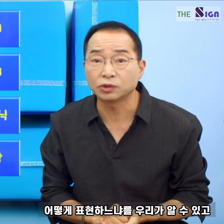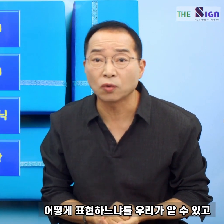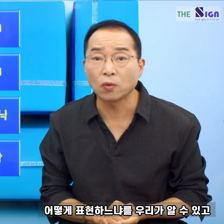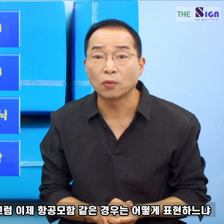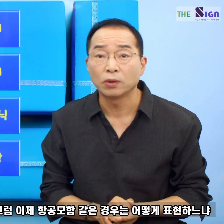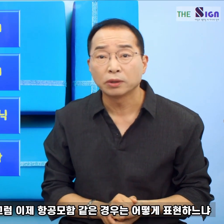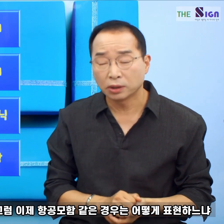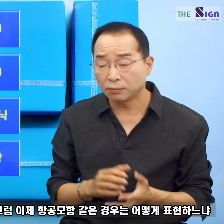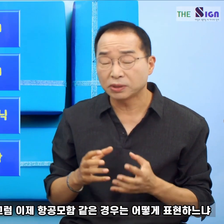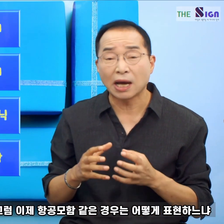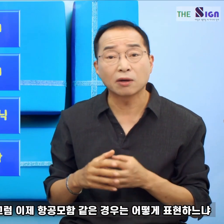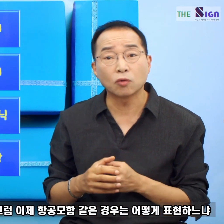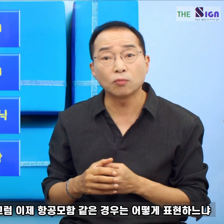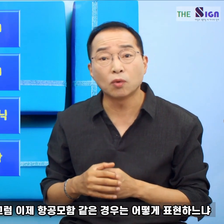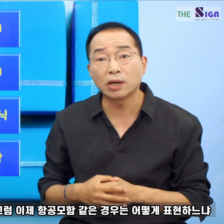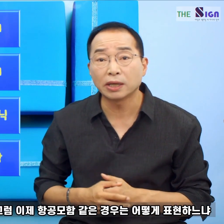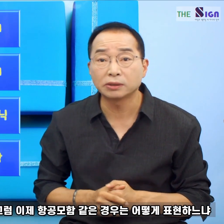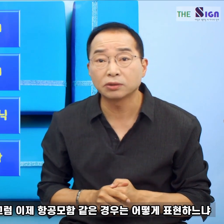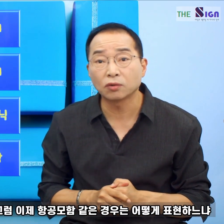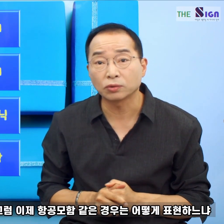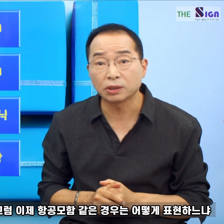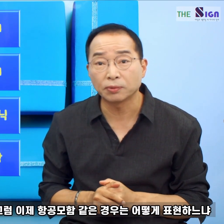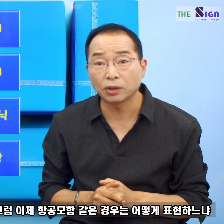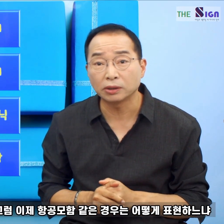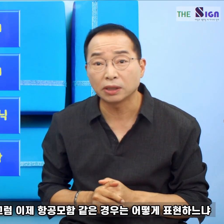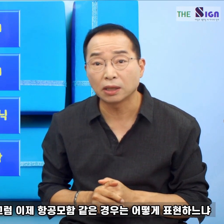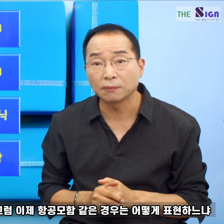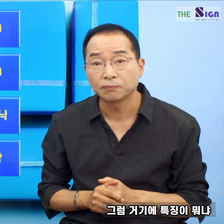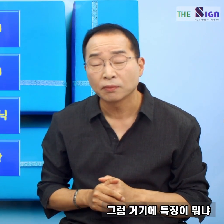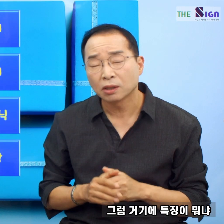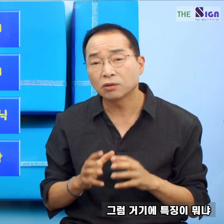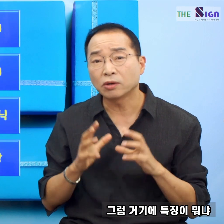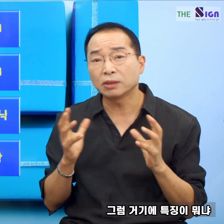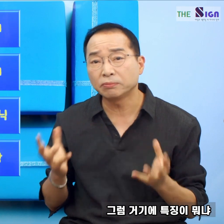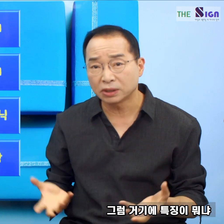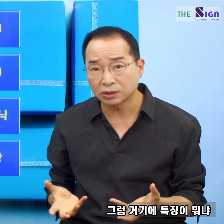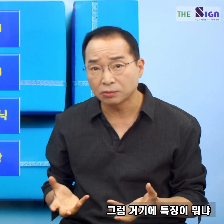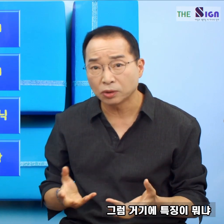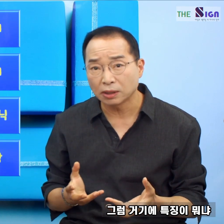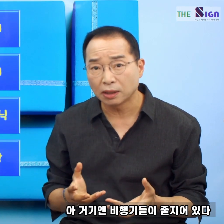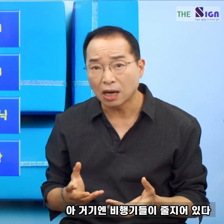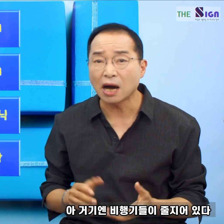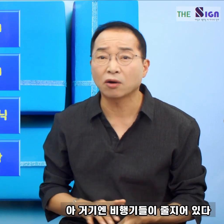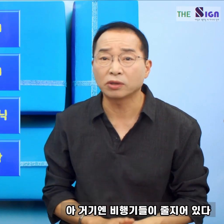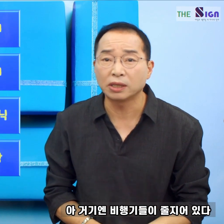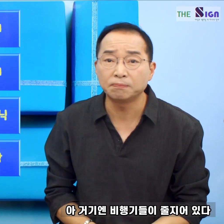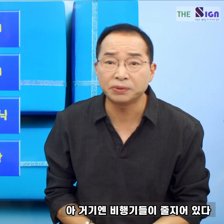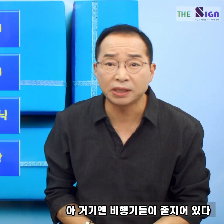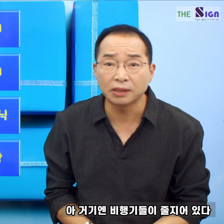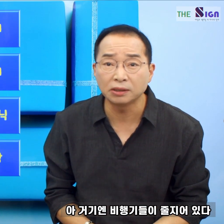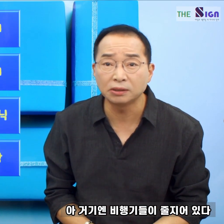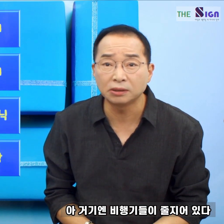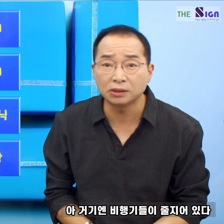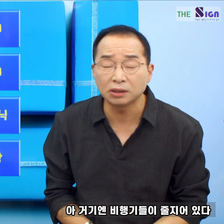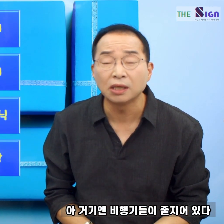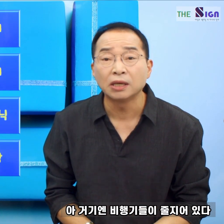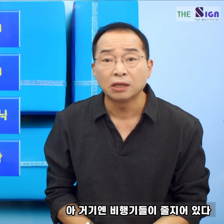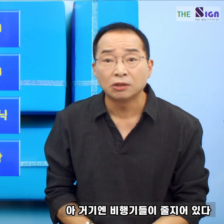있고, 그럼 이제 항공모함 같은 경우는 어떻게 표현하냐? 그럼 거기 특징이 뭐냐? 거긴 비행기들이